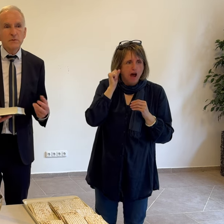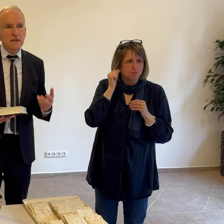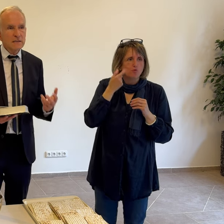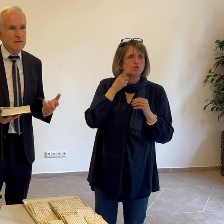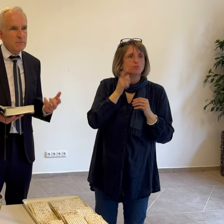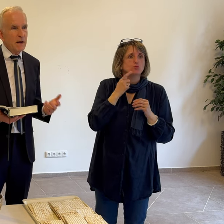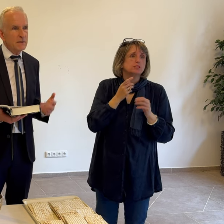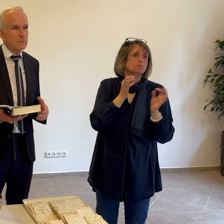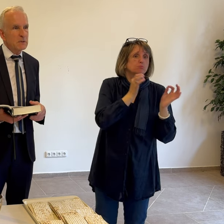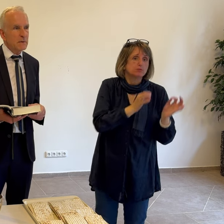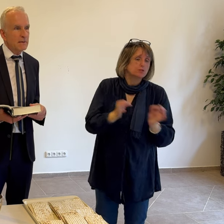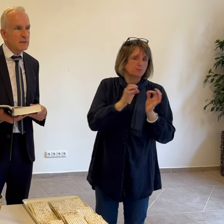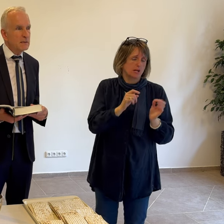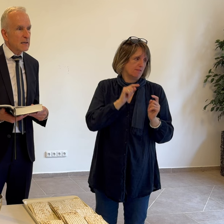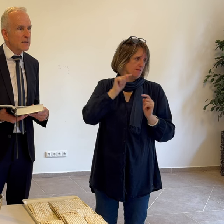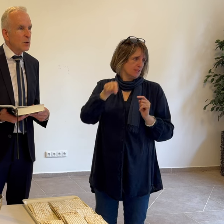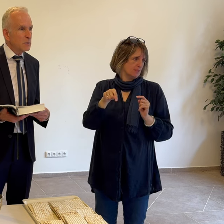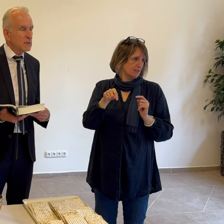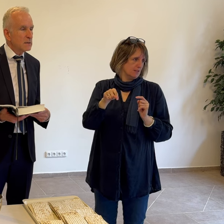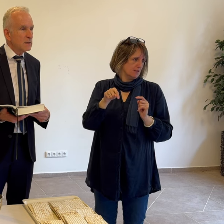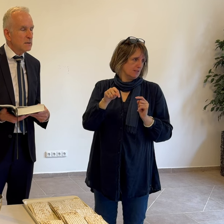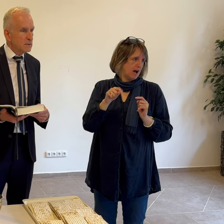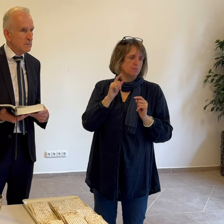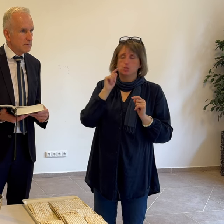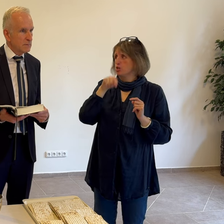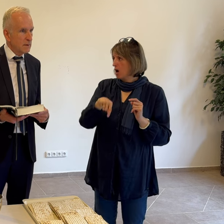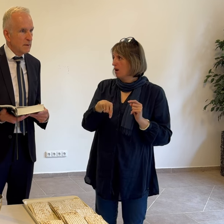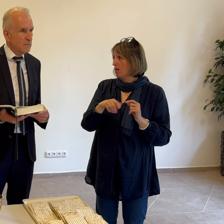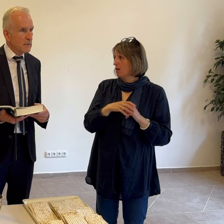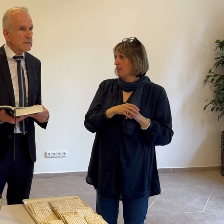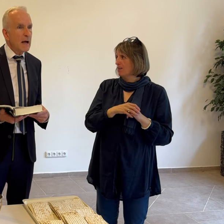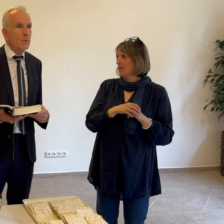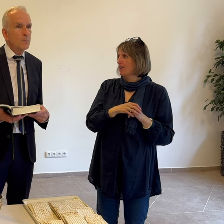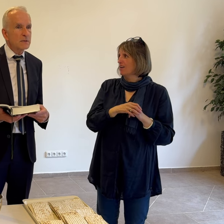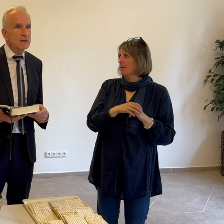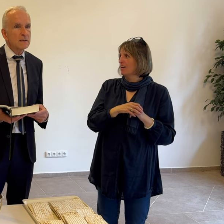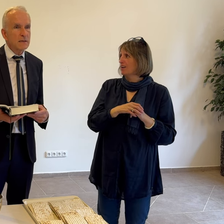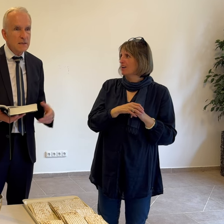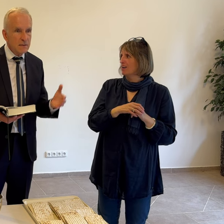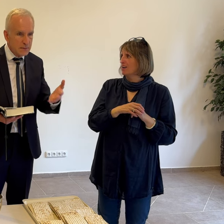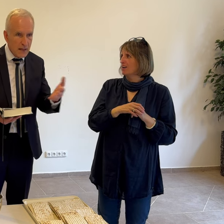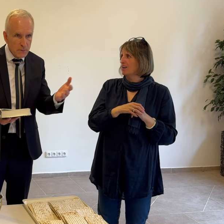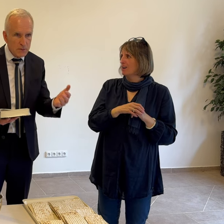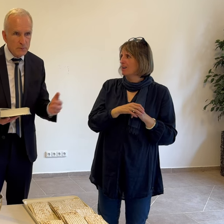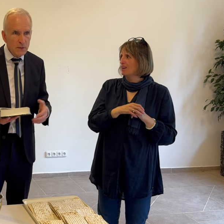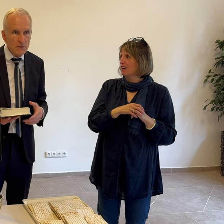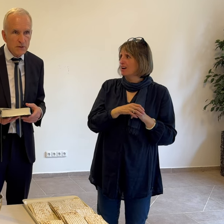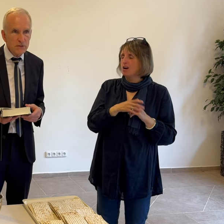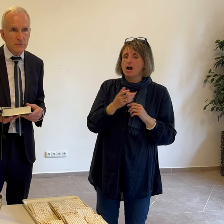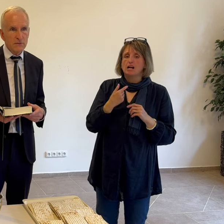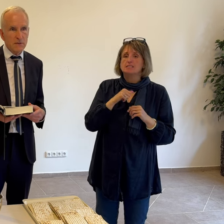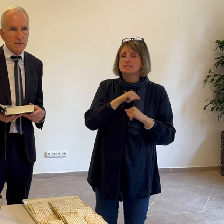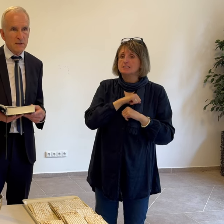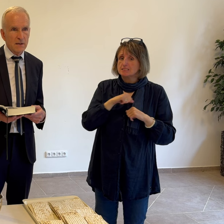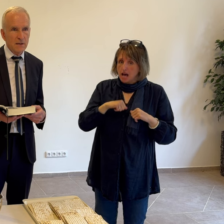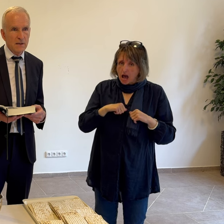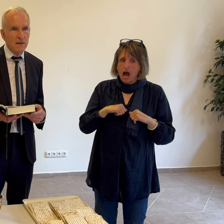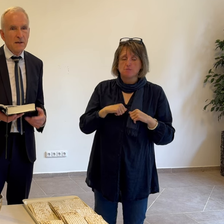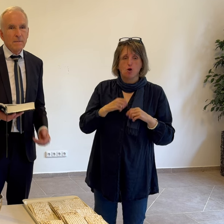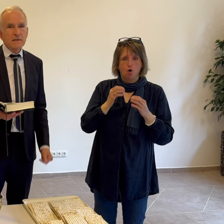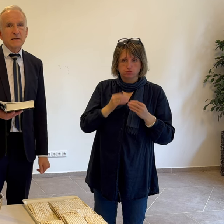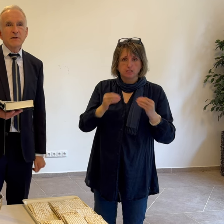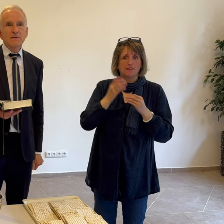a pokud nejsem správně připraven tak ten obřad je k ničemu protože sám obřad není sám o sobě očisťující